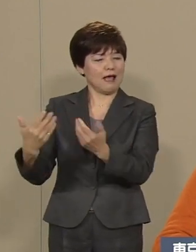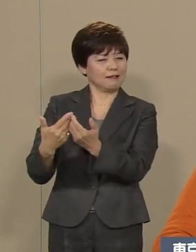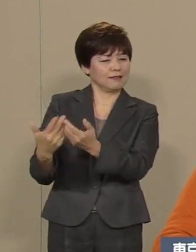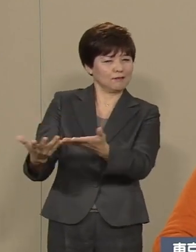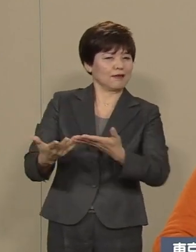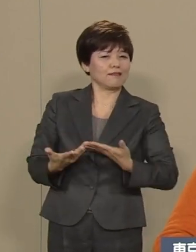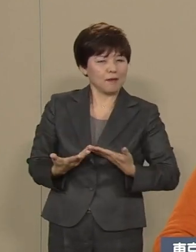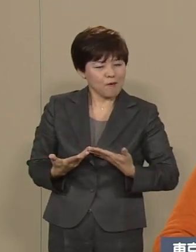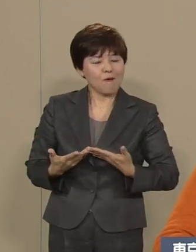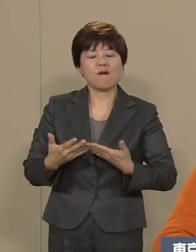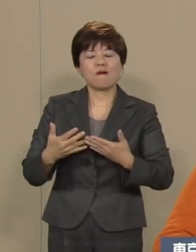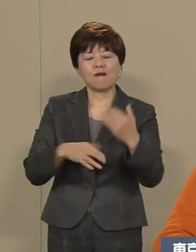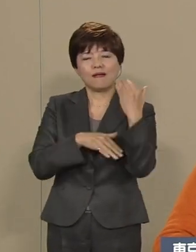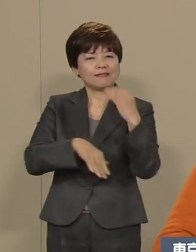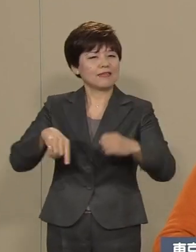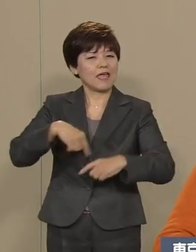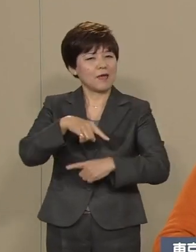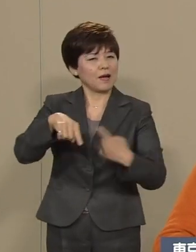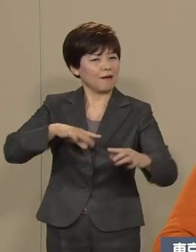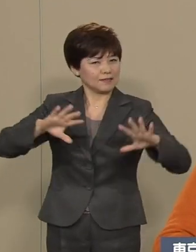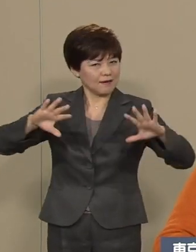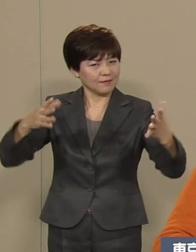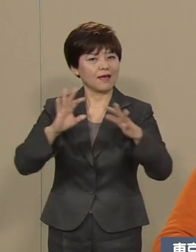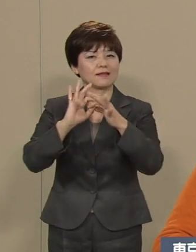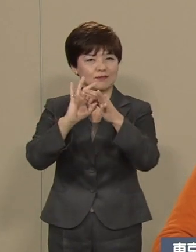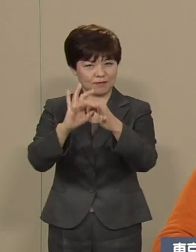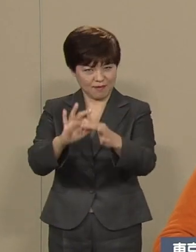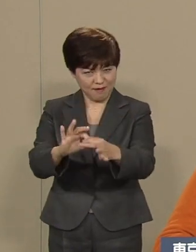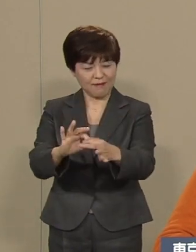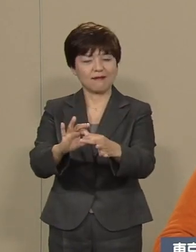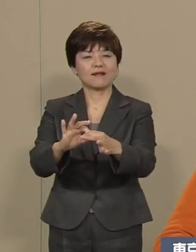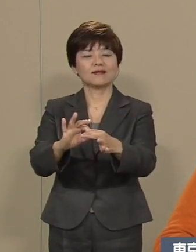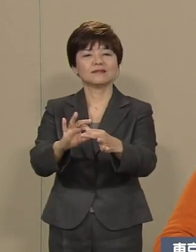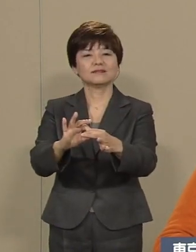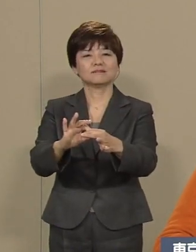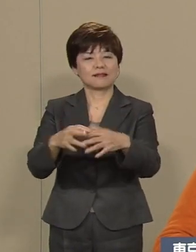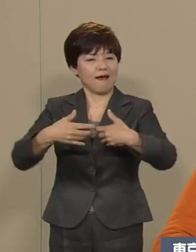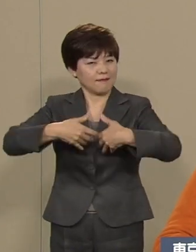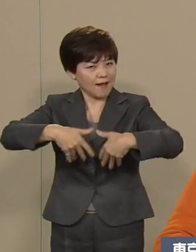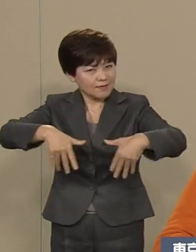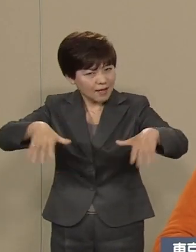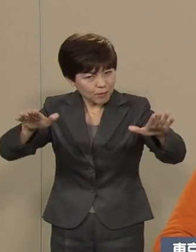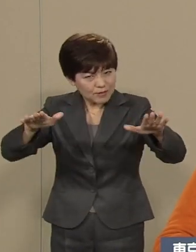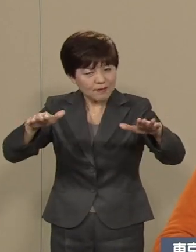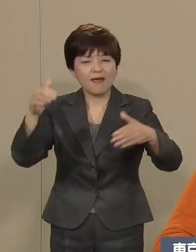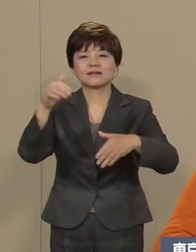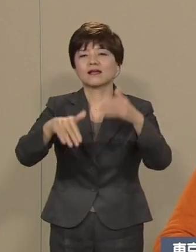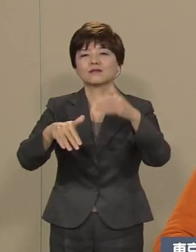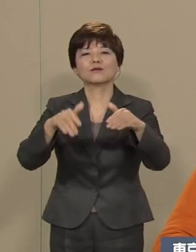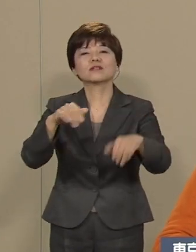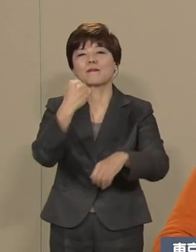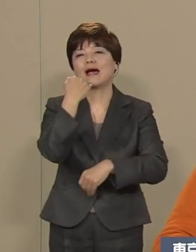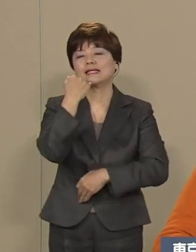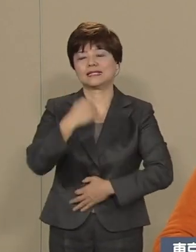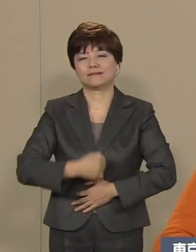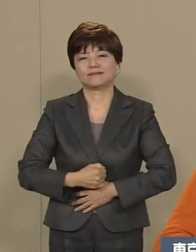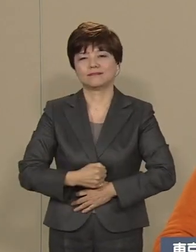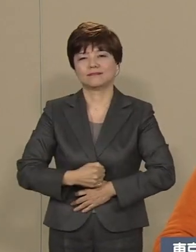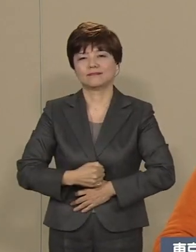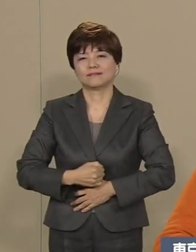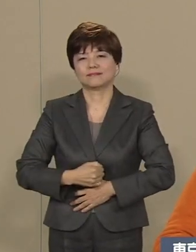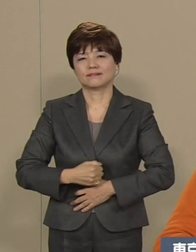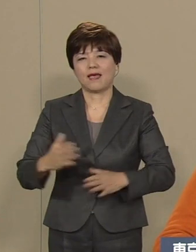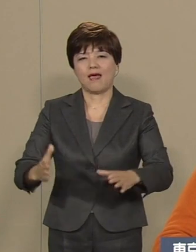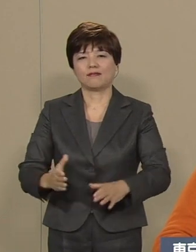てないのでまた解散して選挙をすればいい生政治